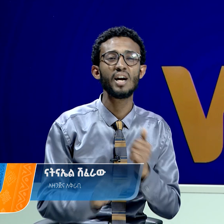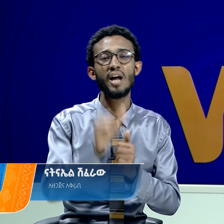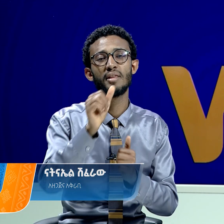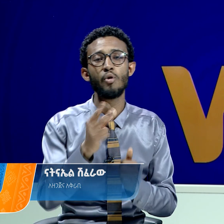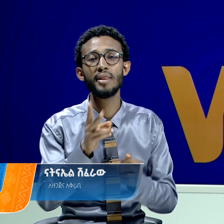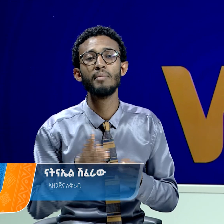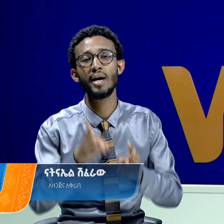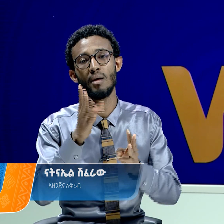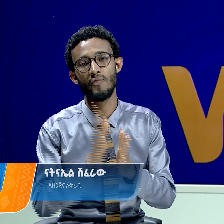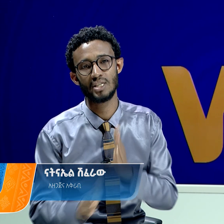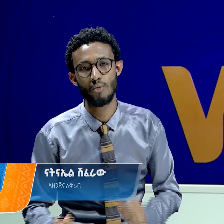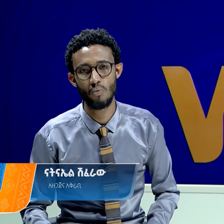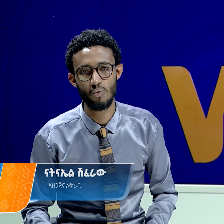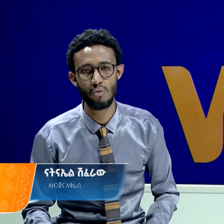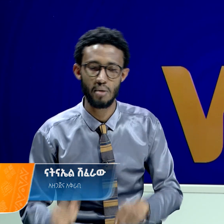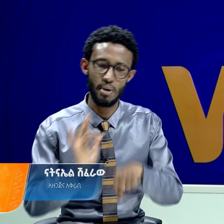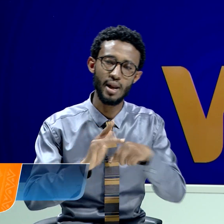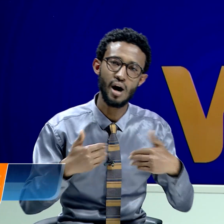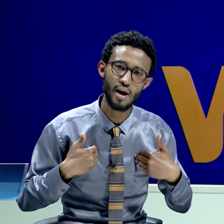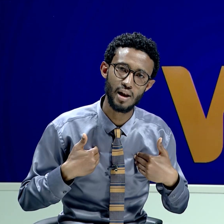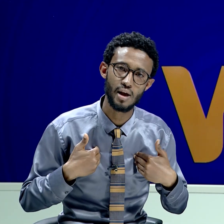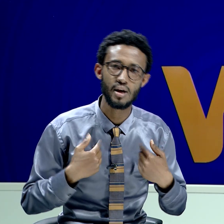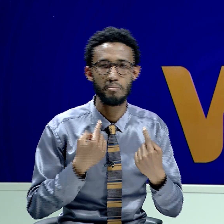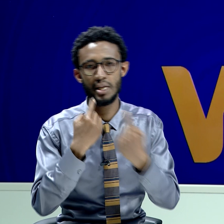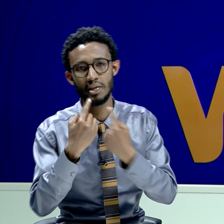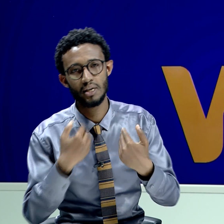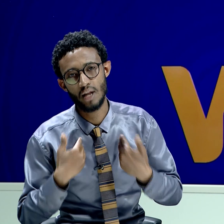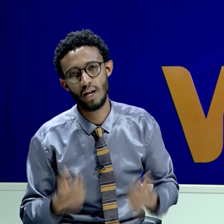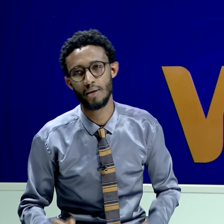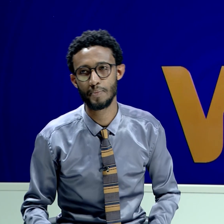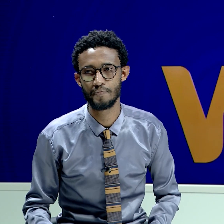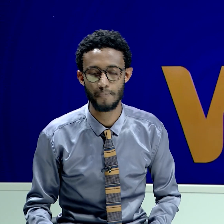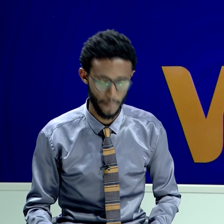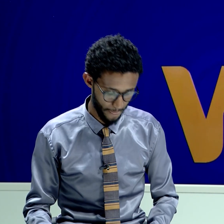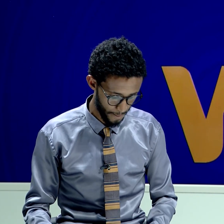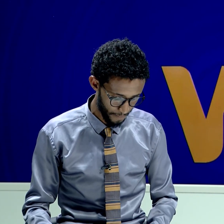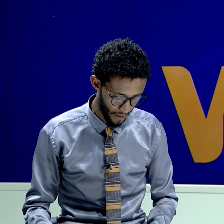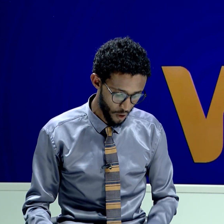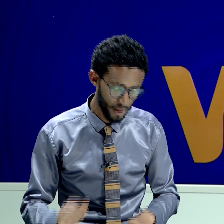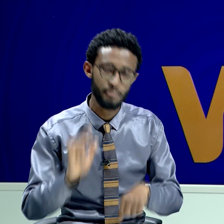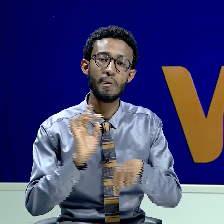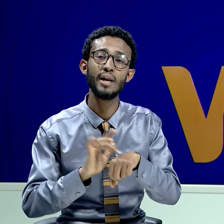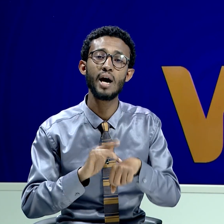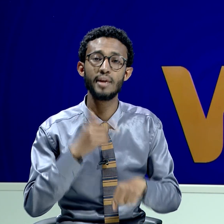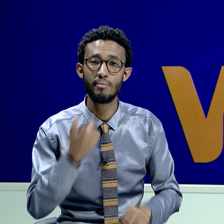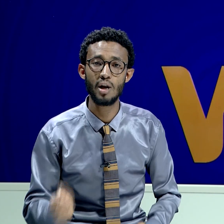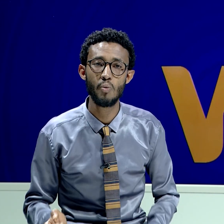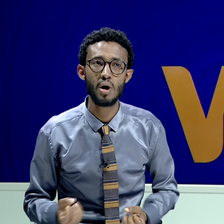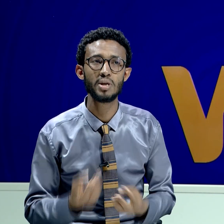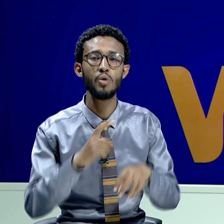تكاد بولت ثمن كان لم يفتح مو بمعنى كات هلا بين كجرا هلا أول بمعنى كات هملو إذا يوم